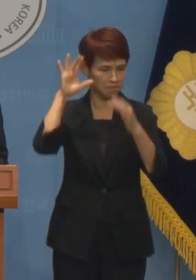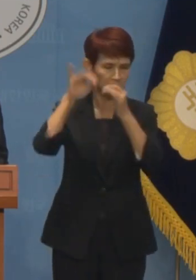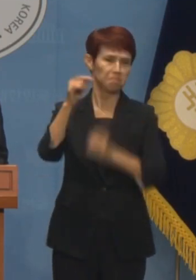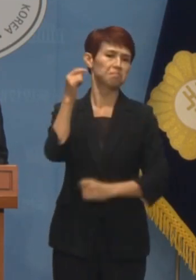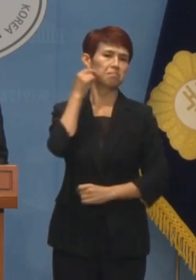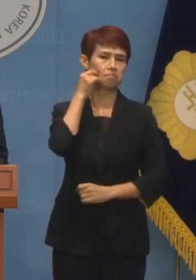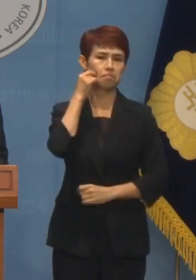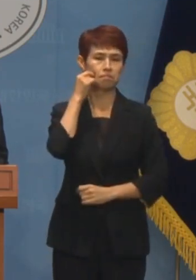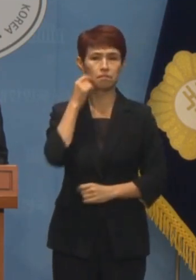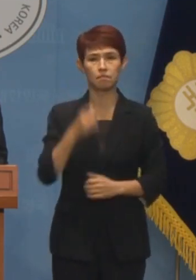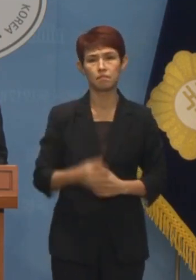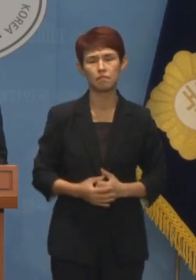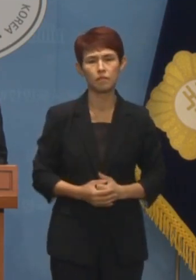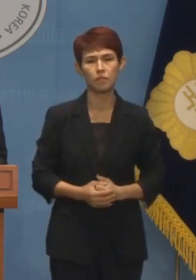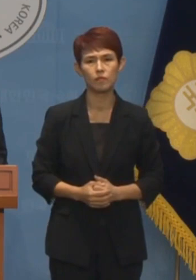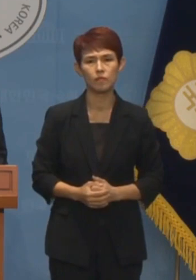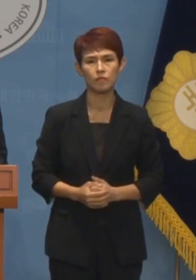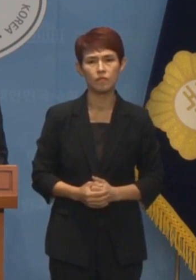태도를